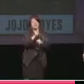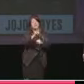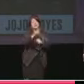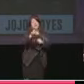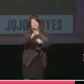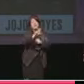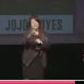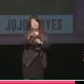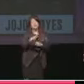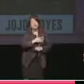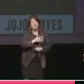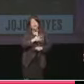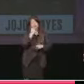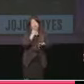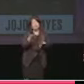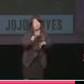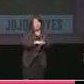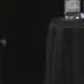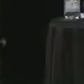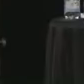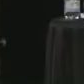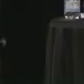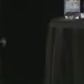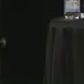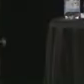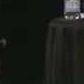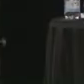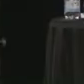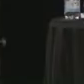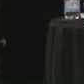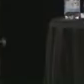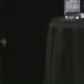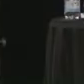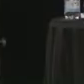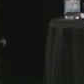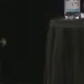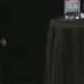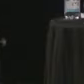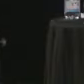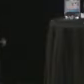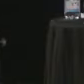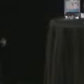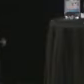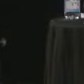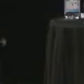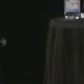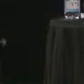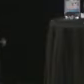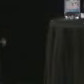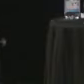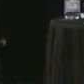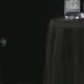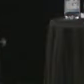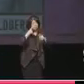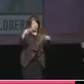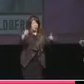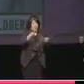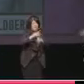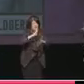allora noi abbiamo intervistato abbiamo invitato il manager di Nirvana Danny Goldberg che insomma colui che